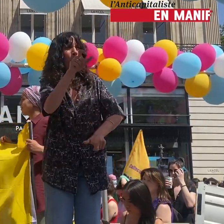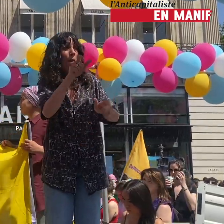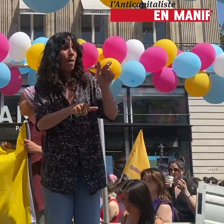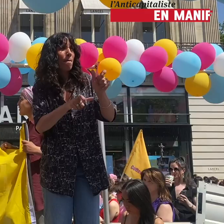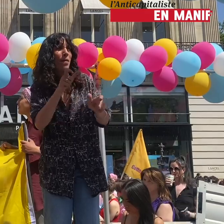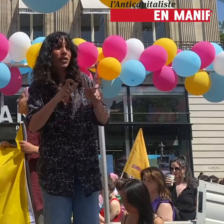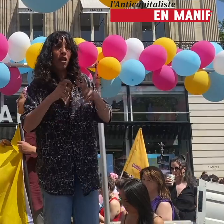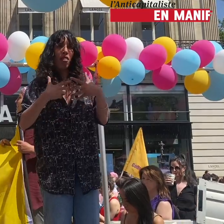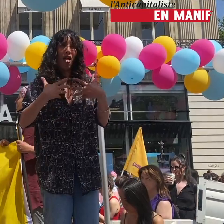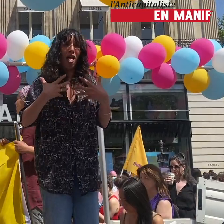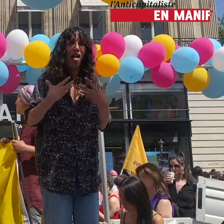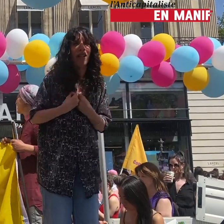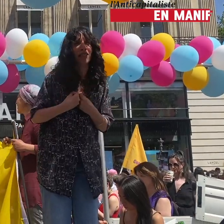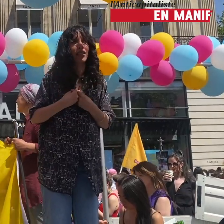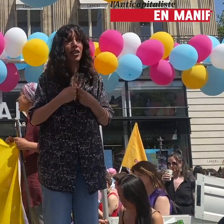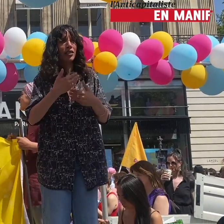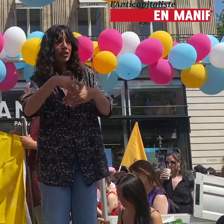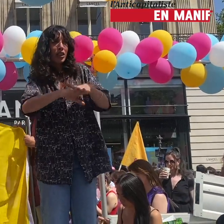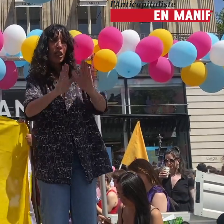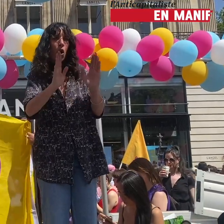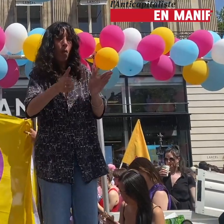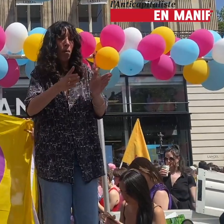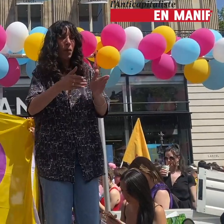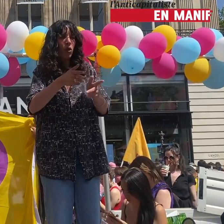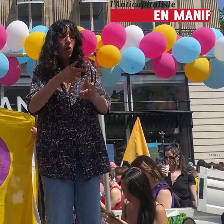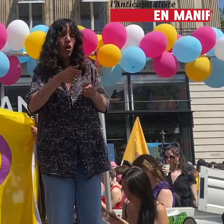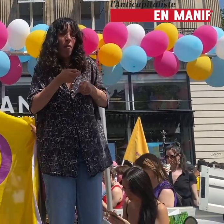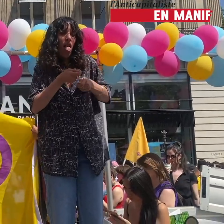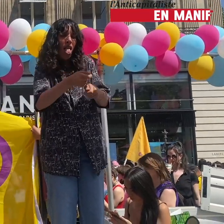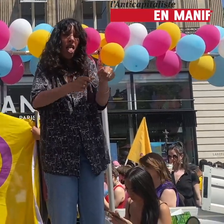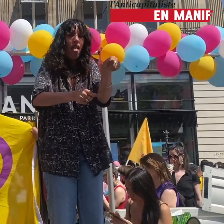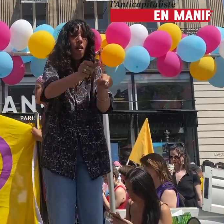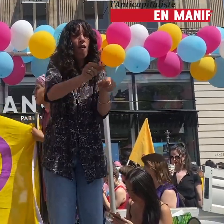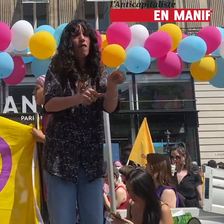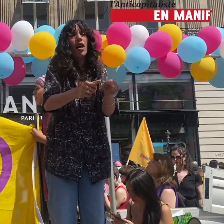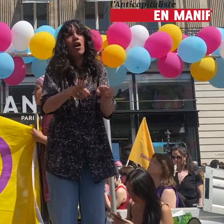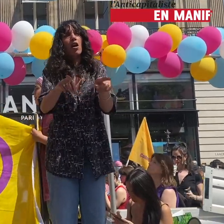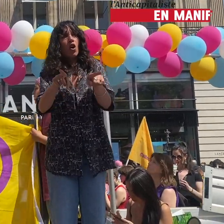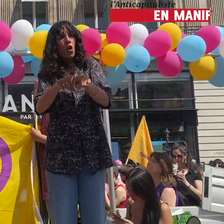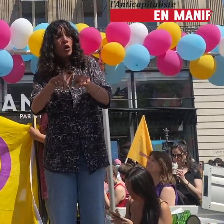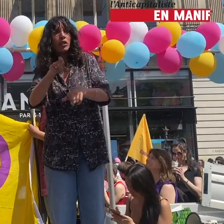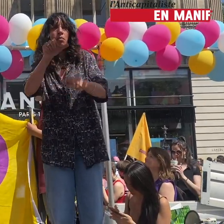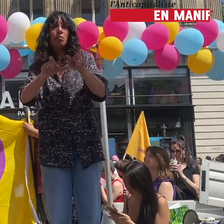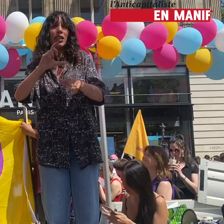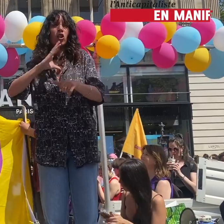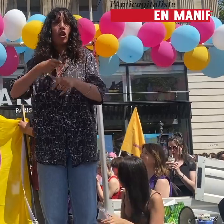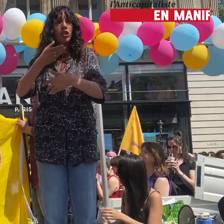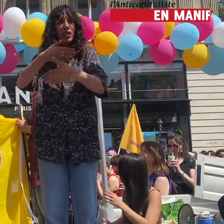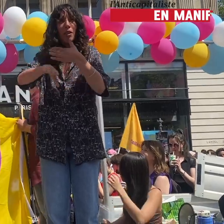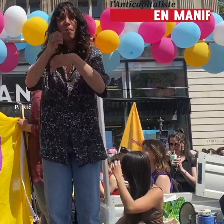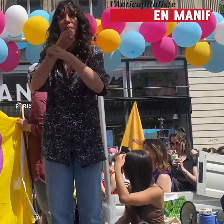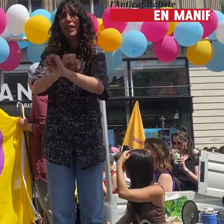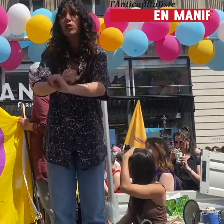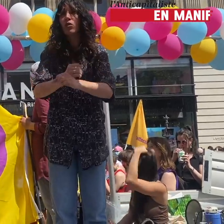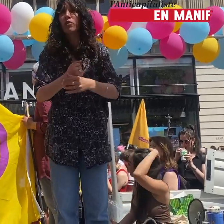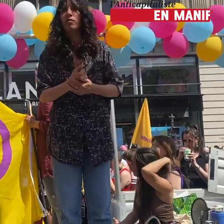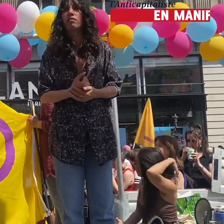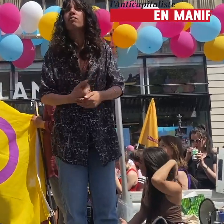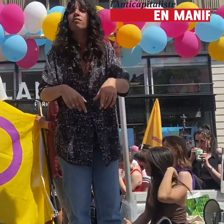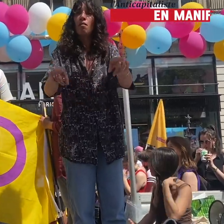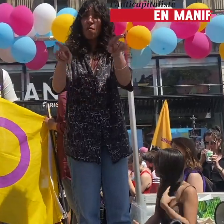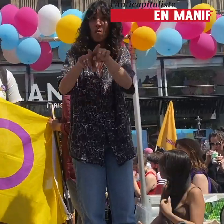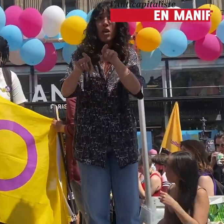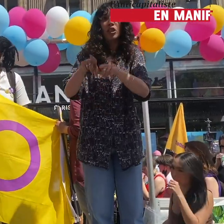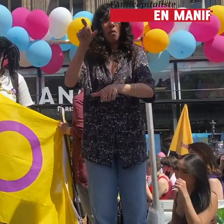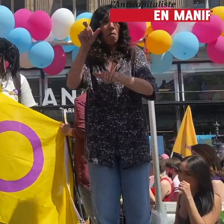personnes intersexes avec des mutilations, comme lui arrive aussi aux personnes trans en prison, et comme lui arrive aussi aux personnes